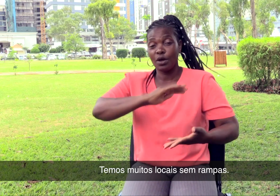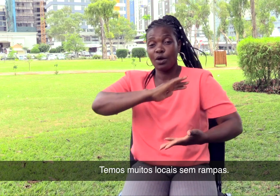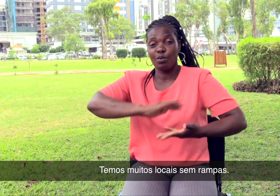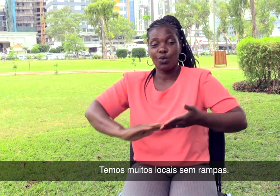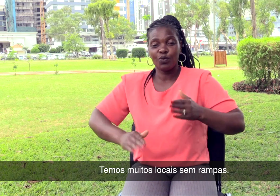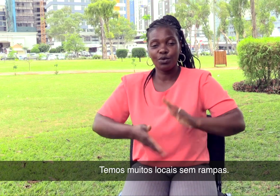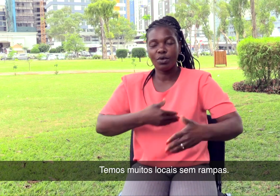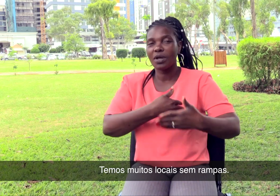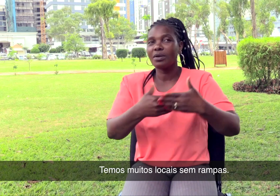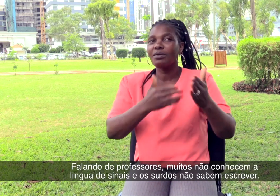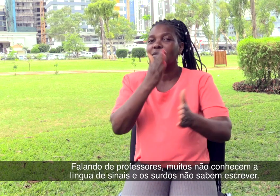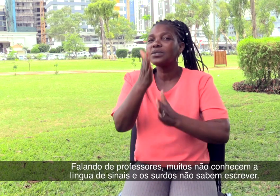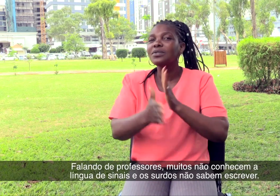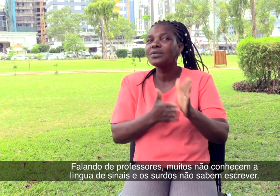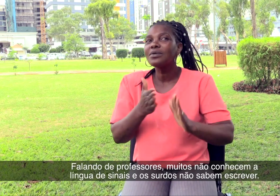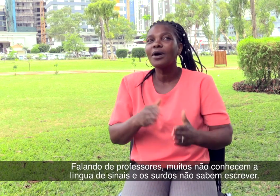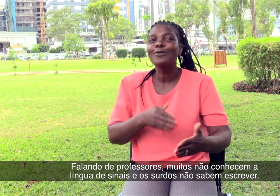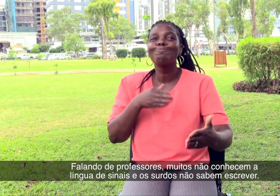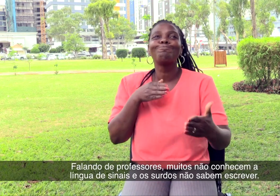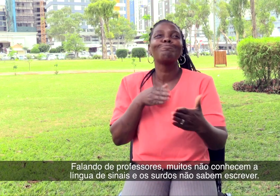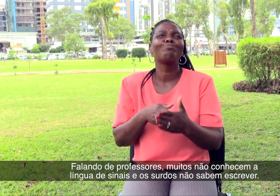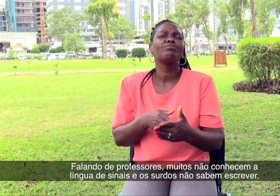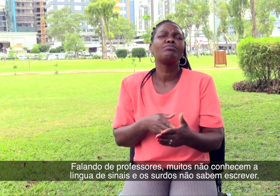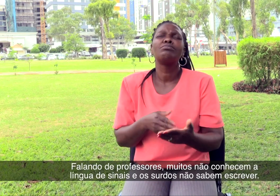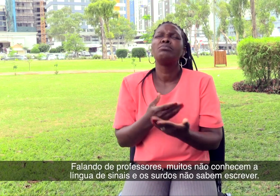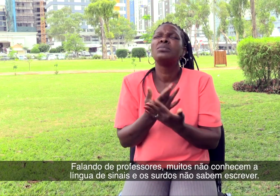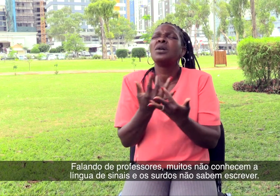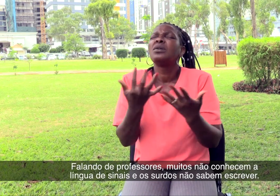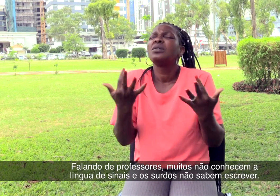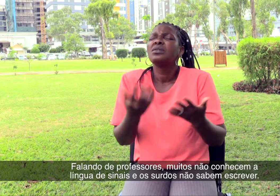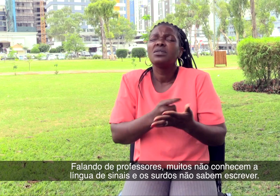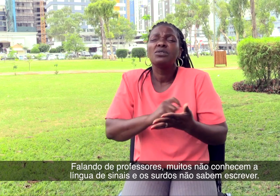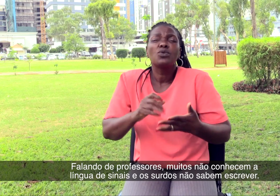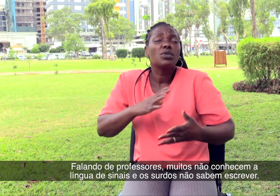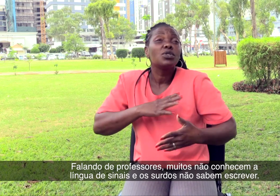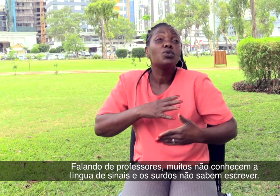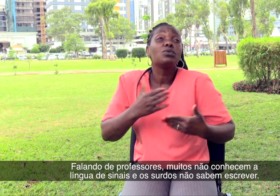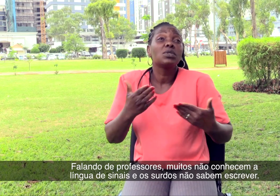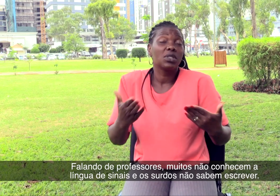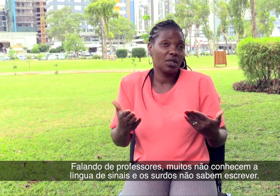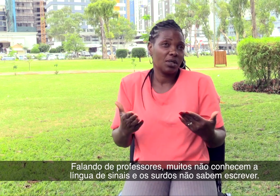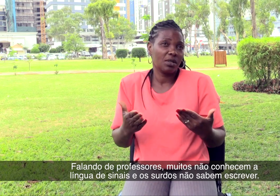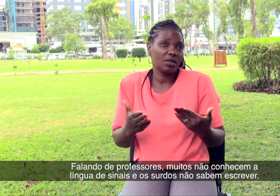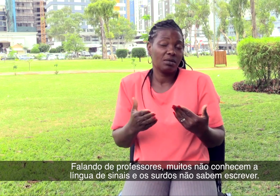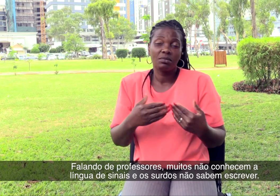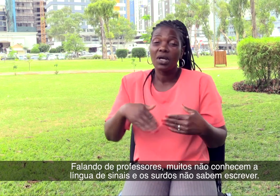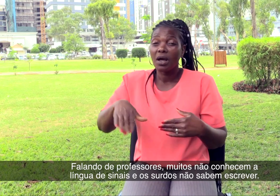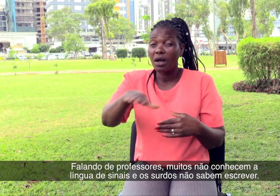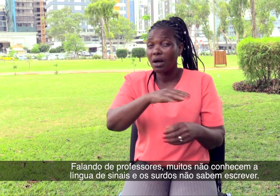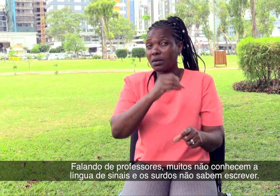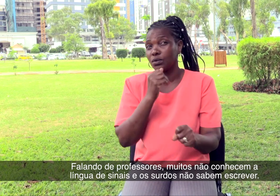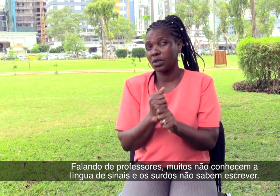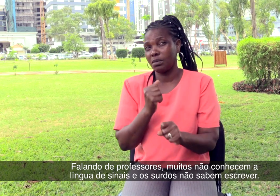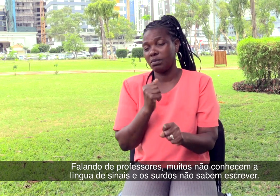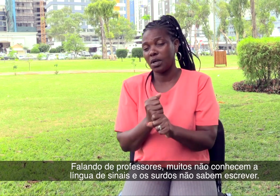locais que não têm rampas, falando de professores, muitos professores que ainda não conhecem a língua de sinais e dificilmente a pessoa